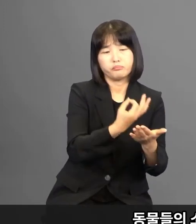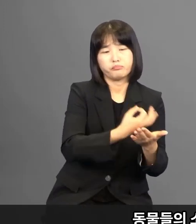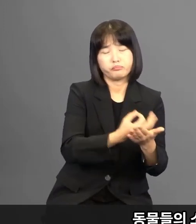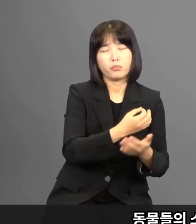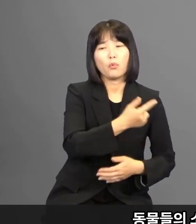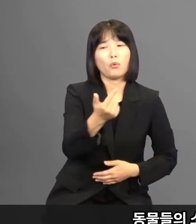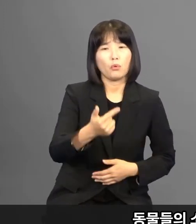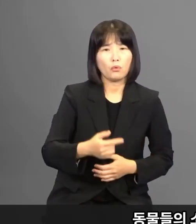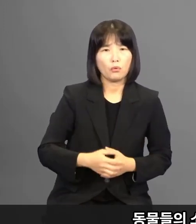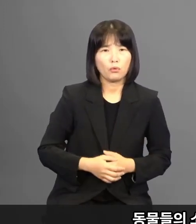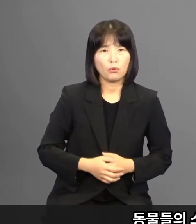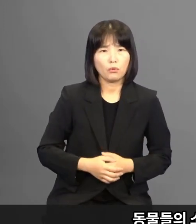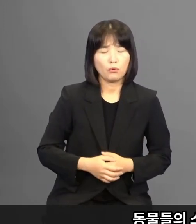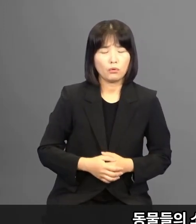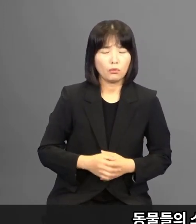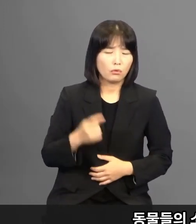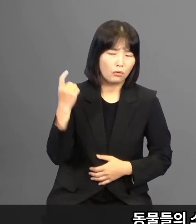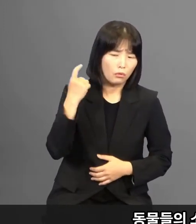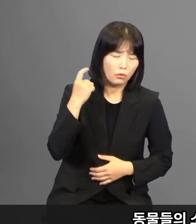동물들의 소리가 돌릴 때가 있어요.